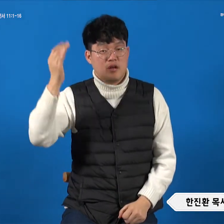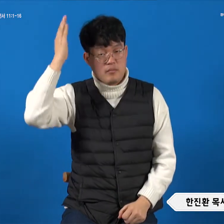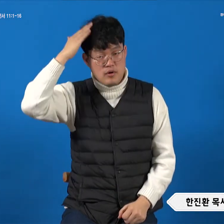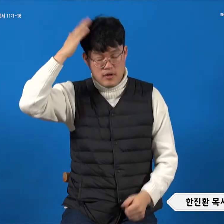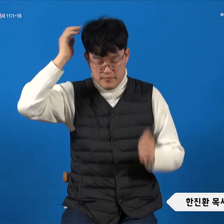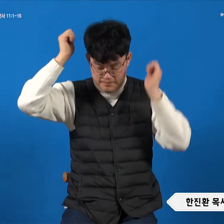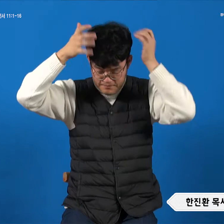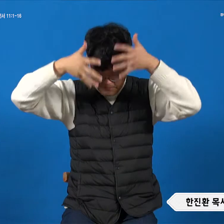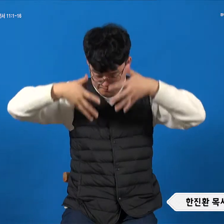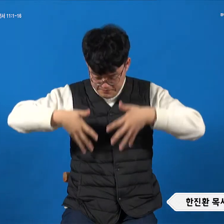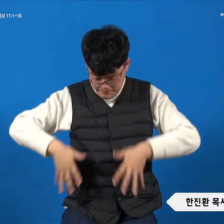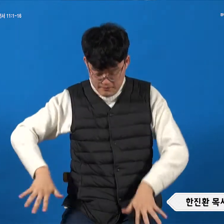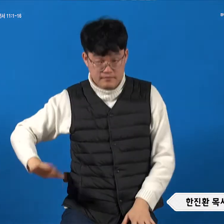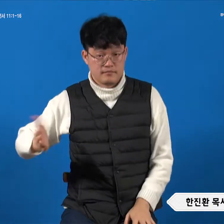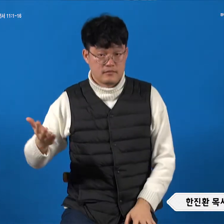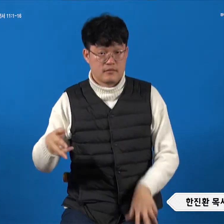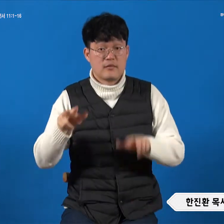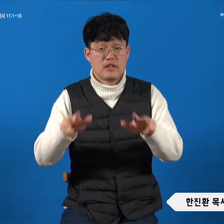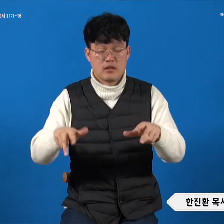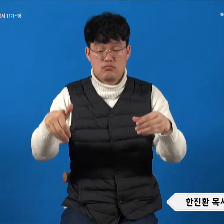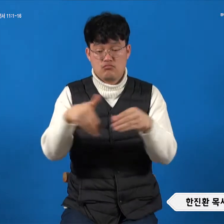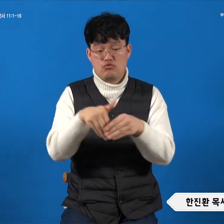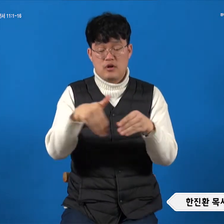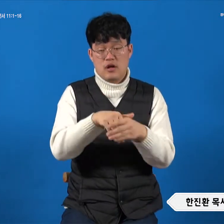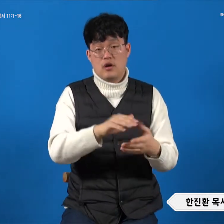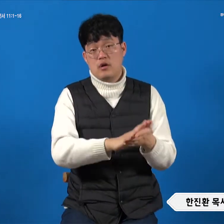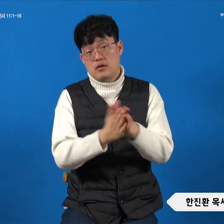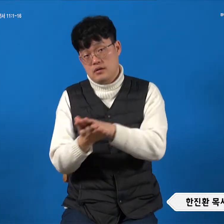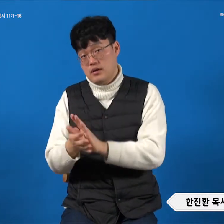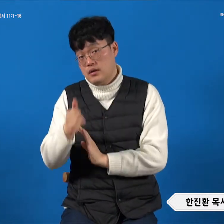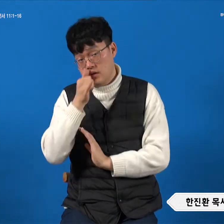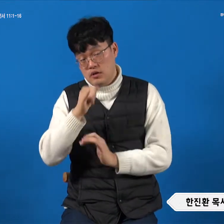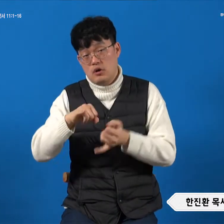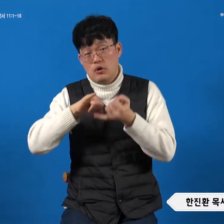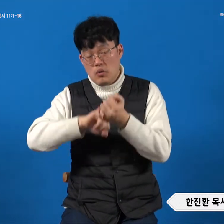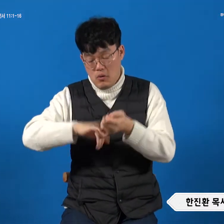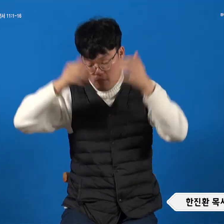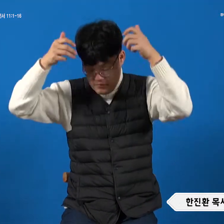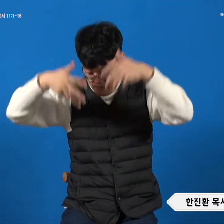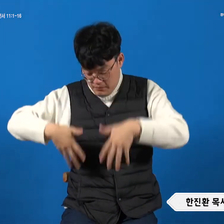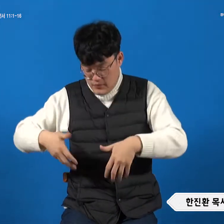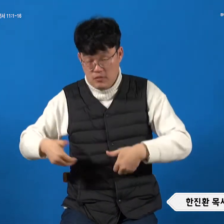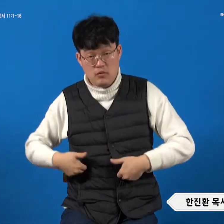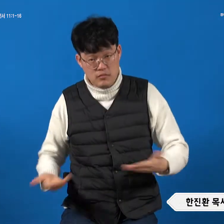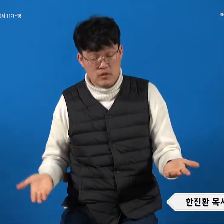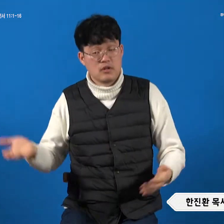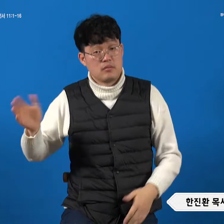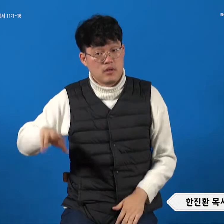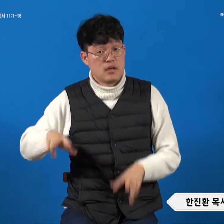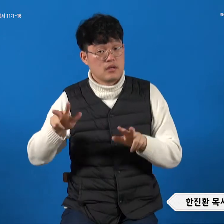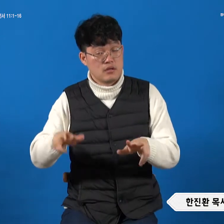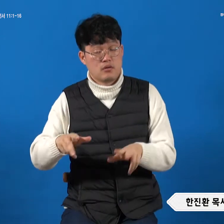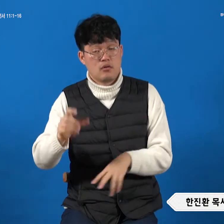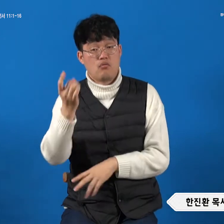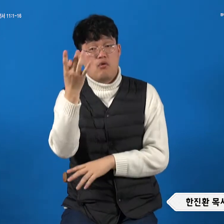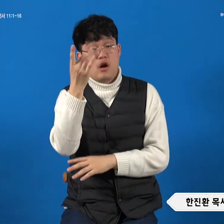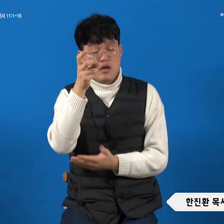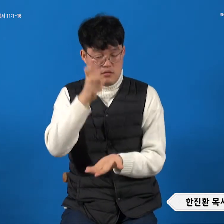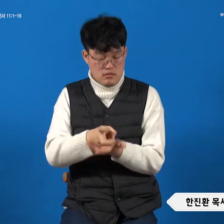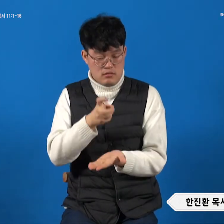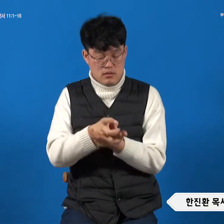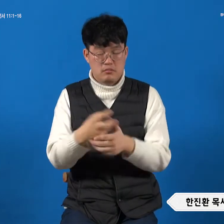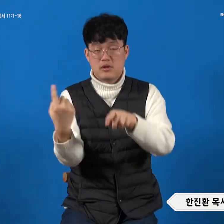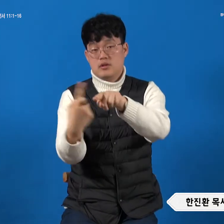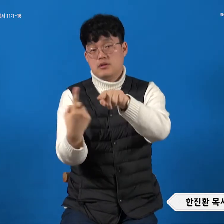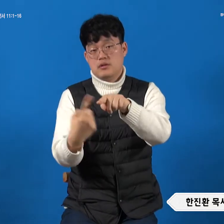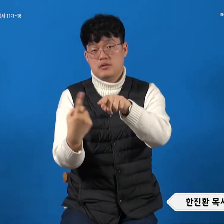머리에 너울을 썼습니다. 지금은 이제 문화가 달라졌으니까 꼭 너울을 쓸 필요는 없지만은 그러나